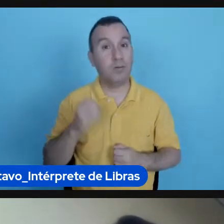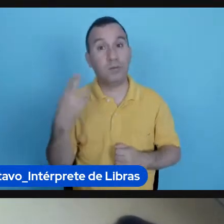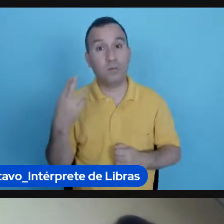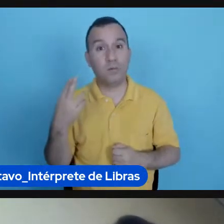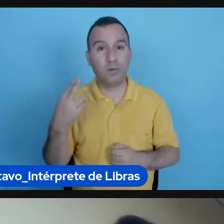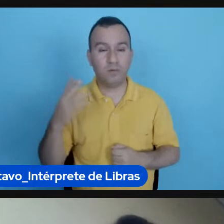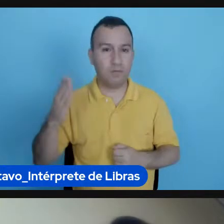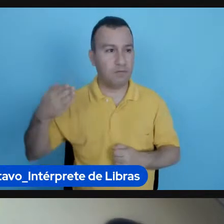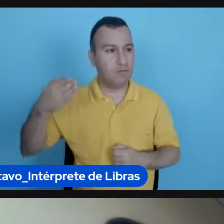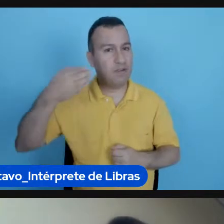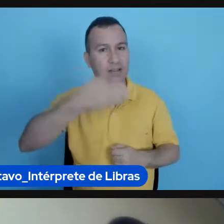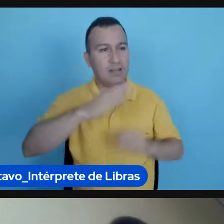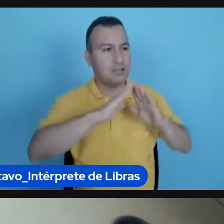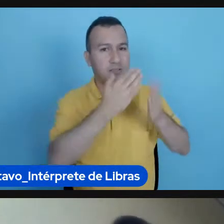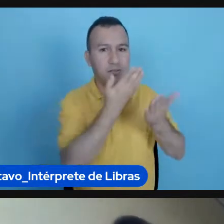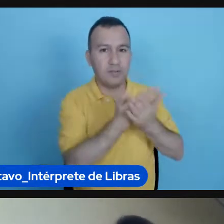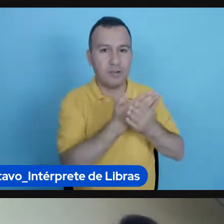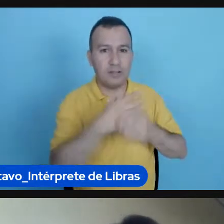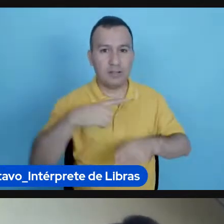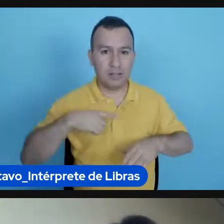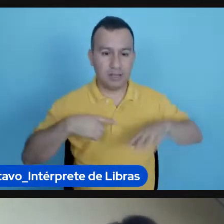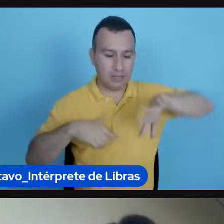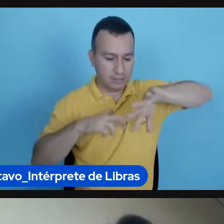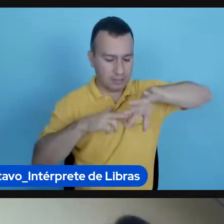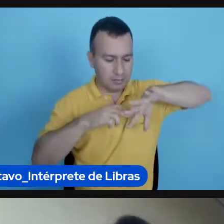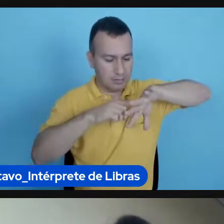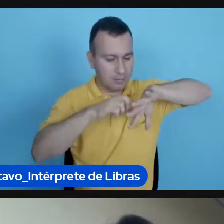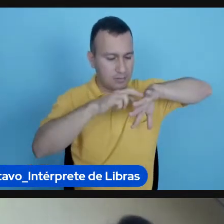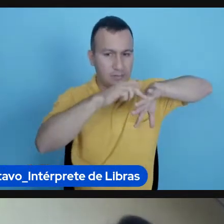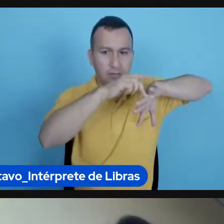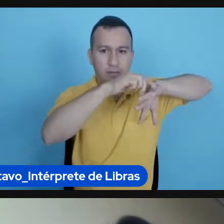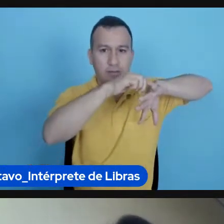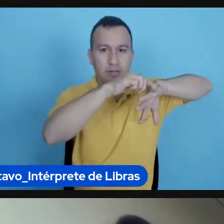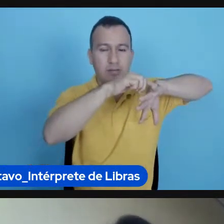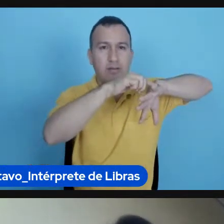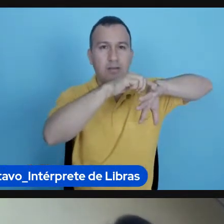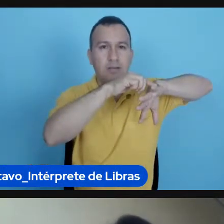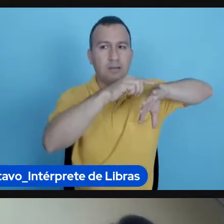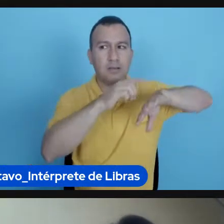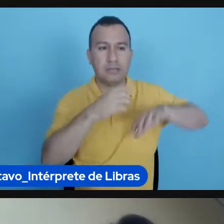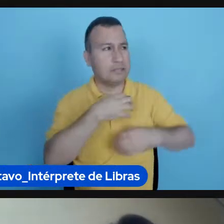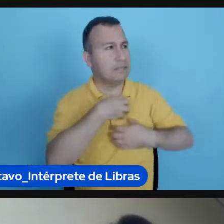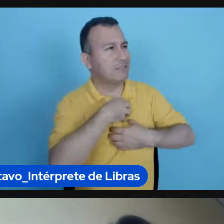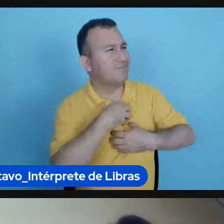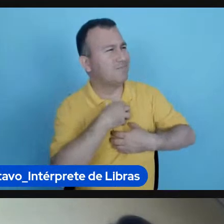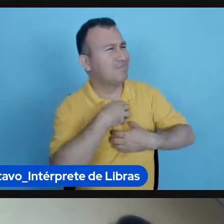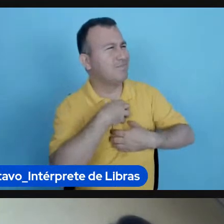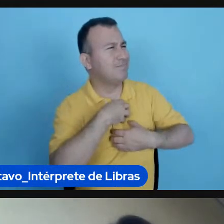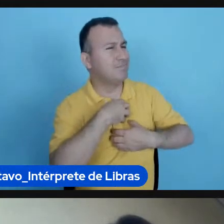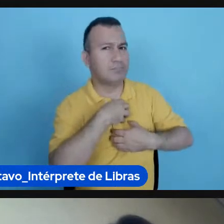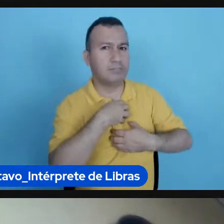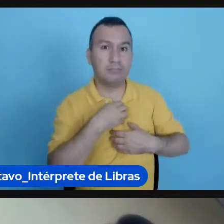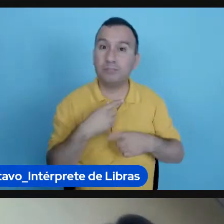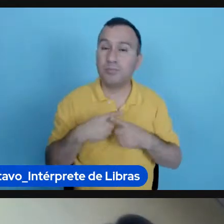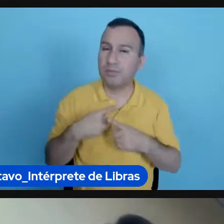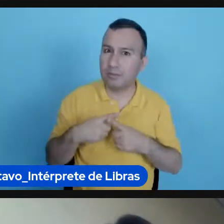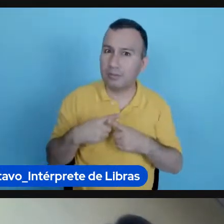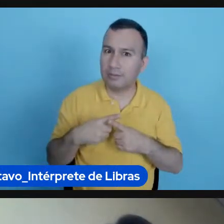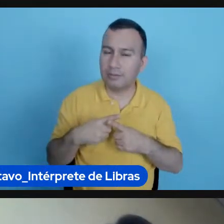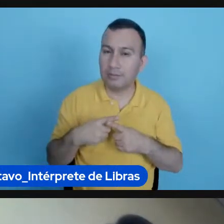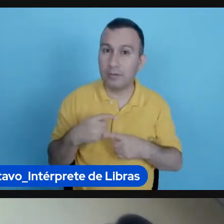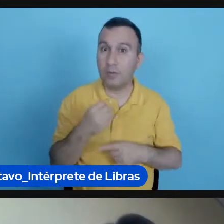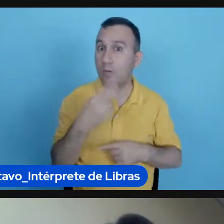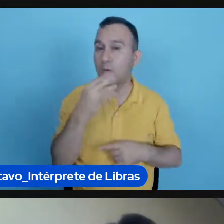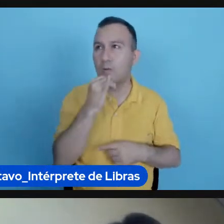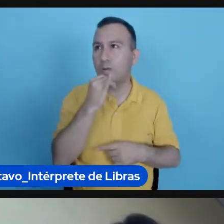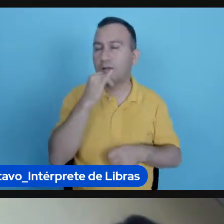dentro dessa escola? Né? Então, o que que essa pessoa sente? O que cada um de nós sentiríamos se a gente chegasse num ambiente que é um